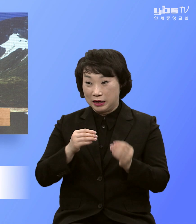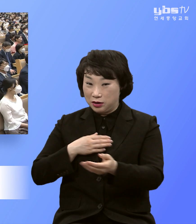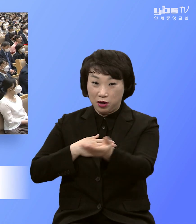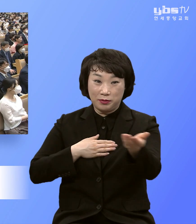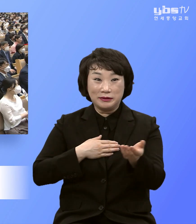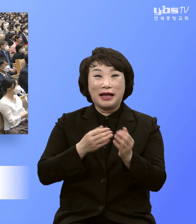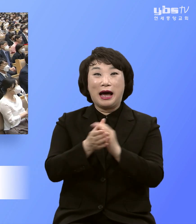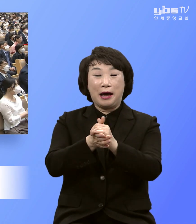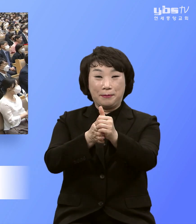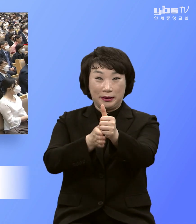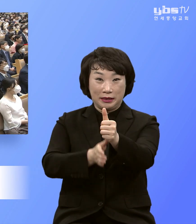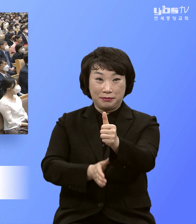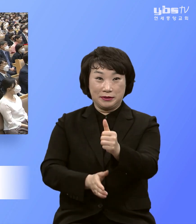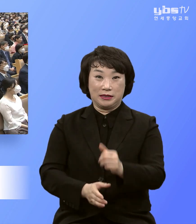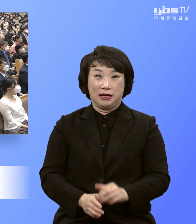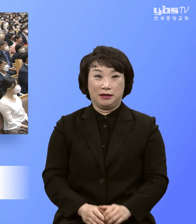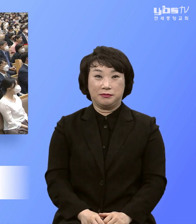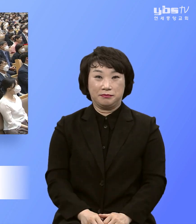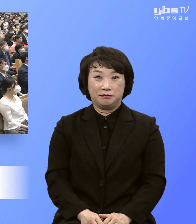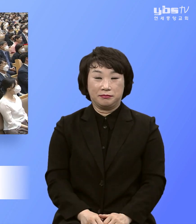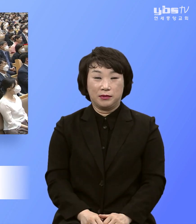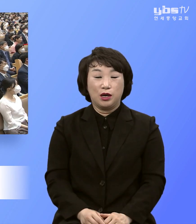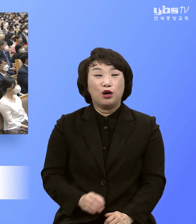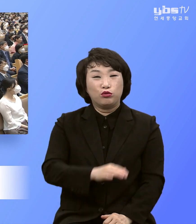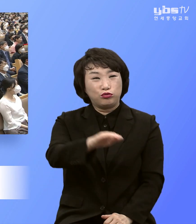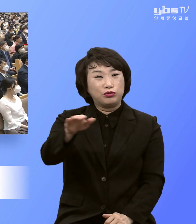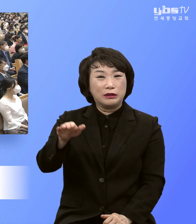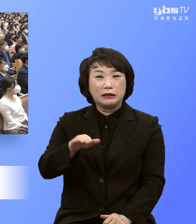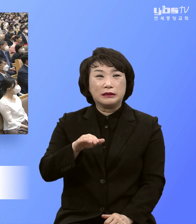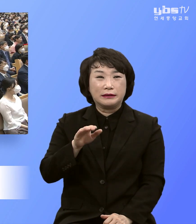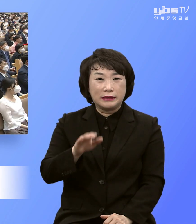동의하시면 아멘 합시다. 네. 우리는